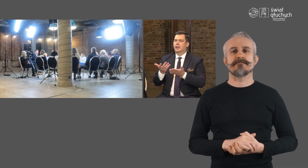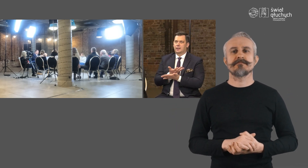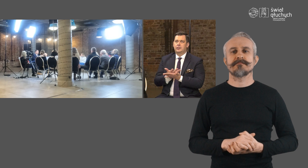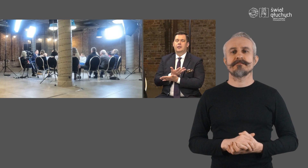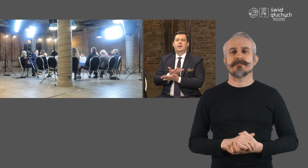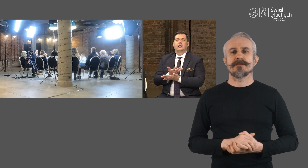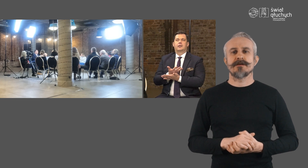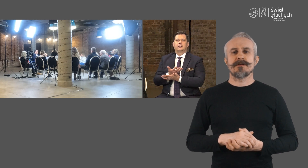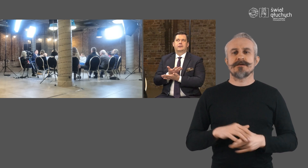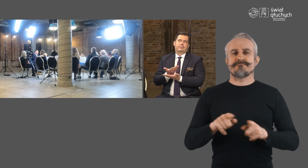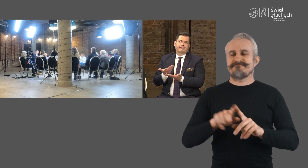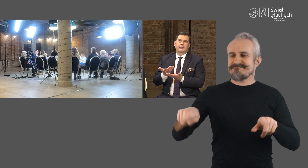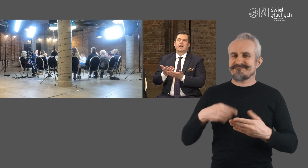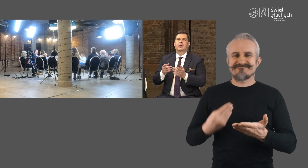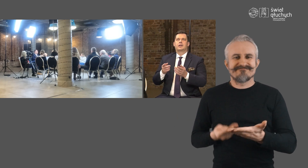usiedli, pogadali.